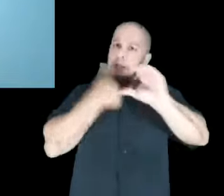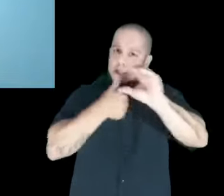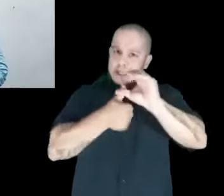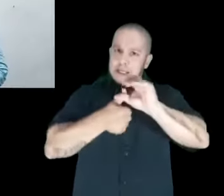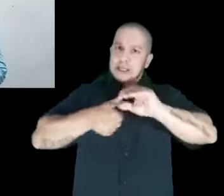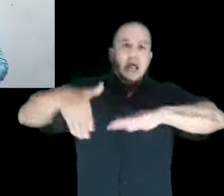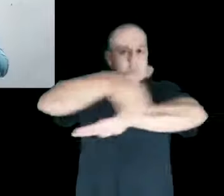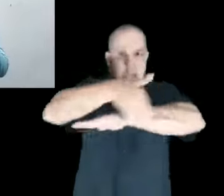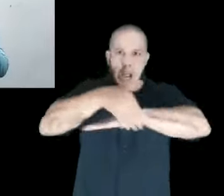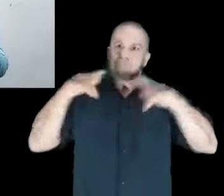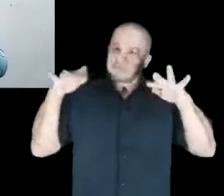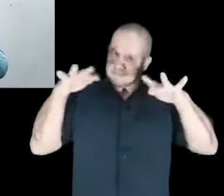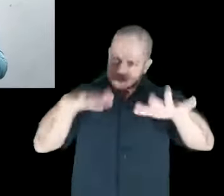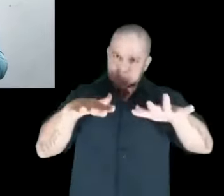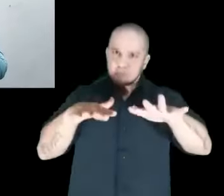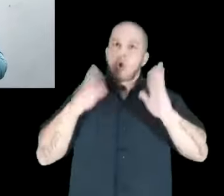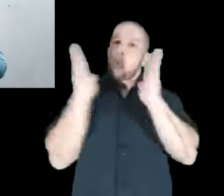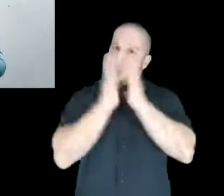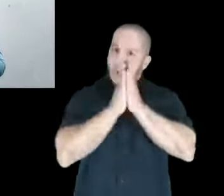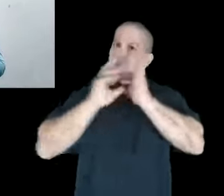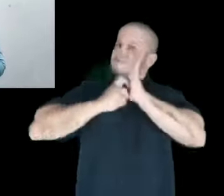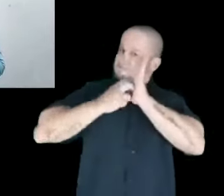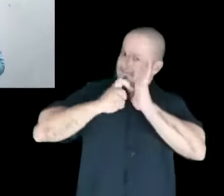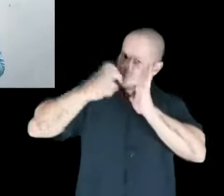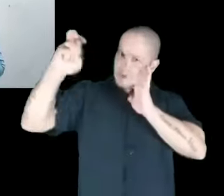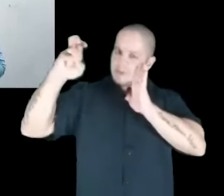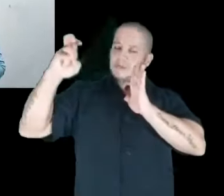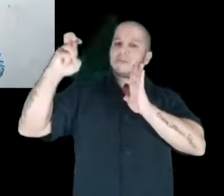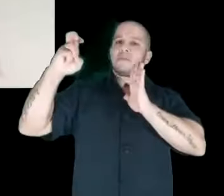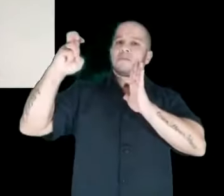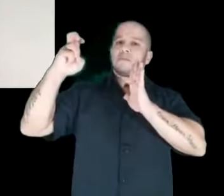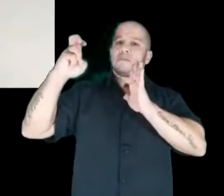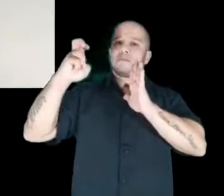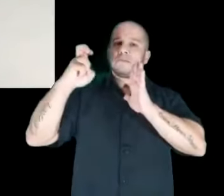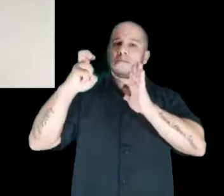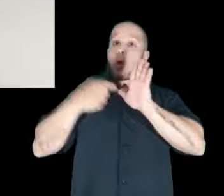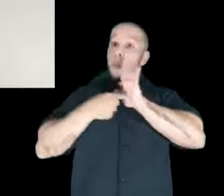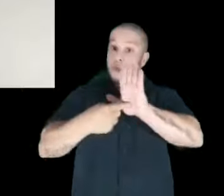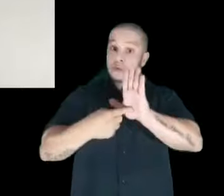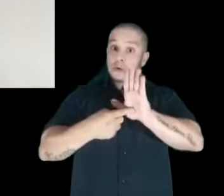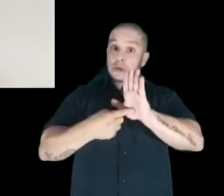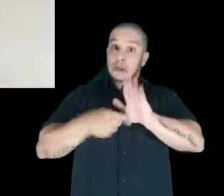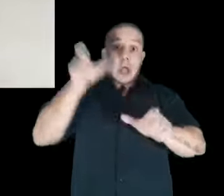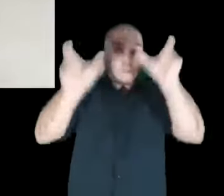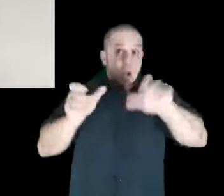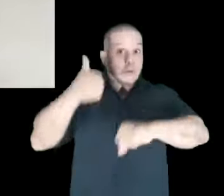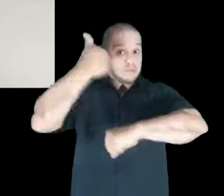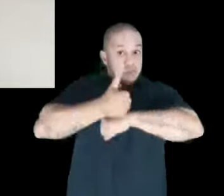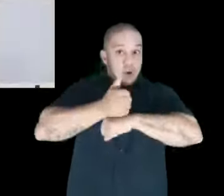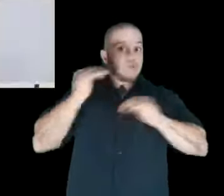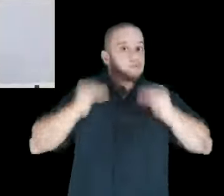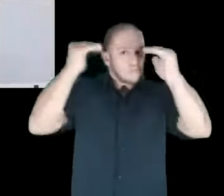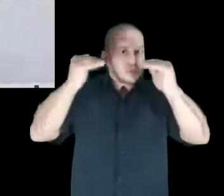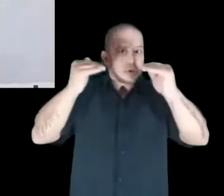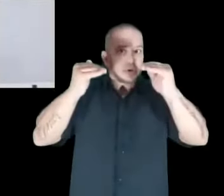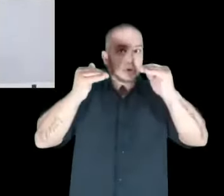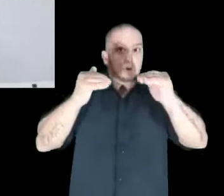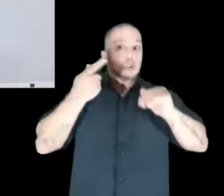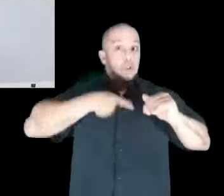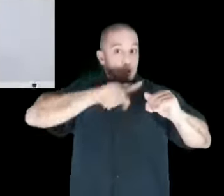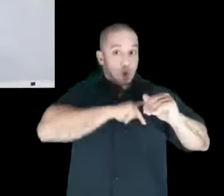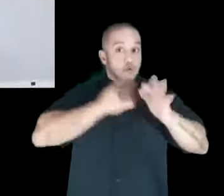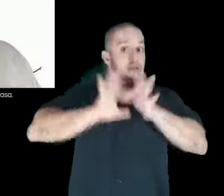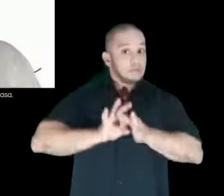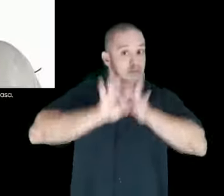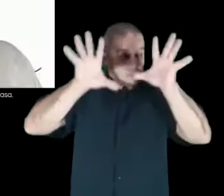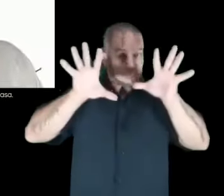ruas. Orando e clamando a Deus. Chamando a atenção das autoridades. Para a nossa